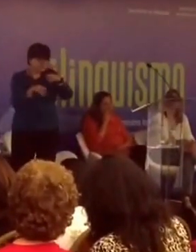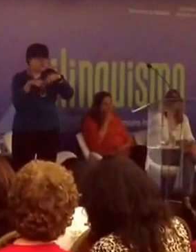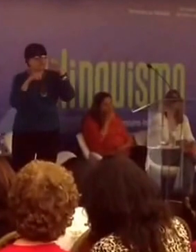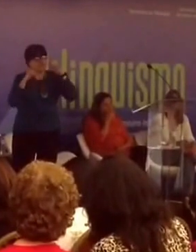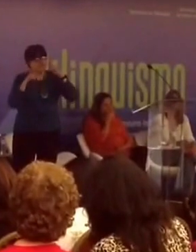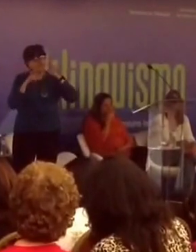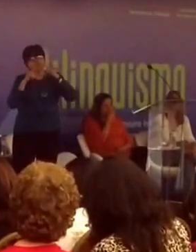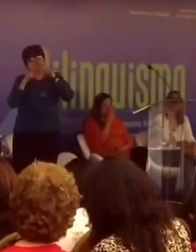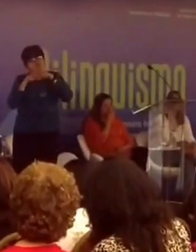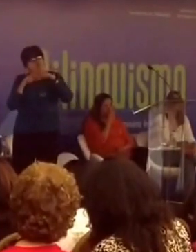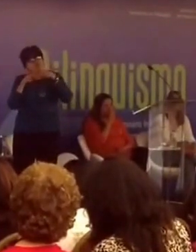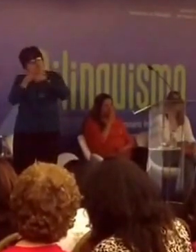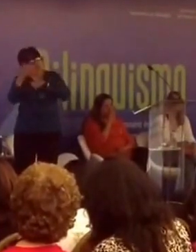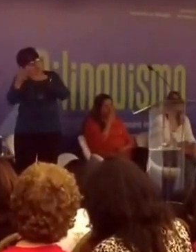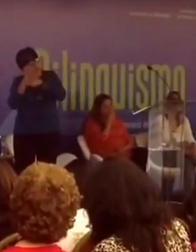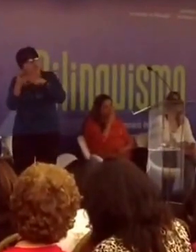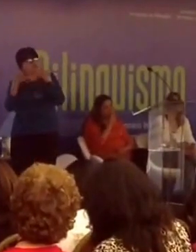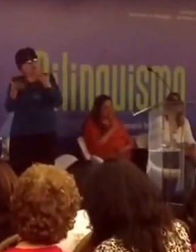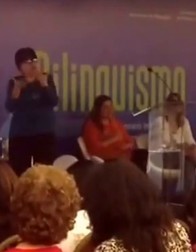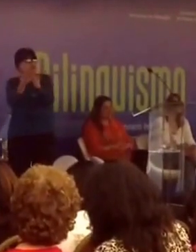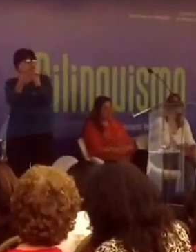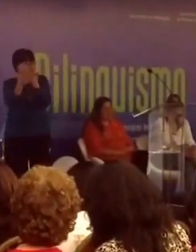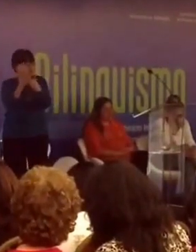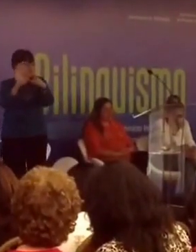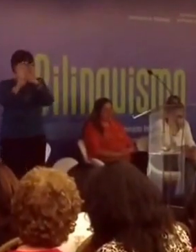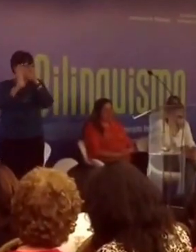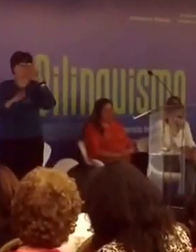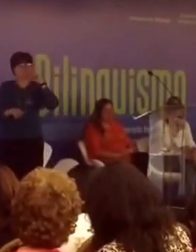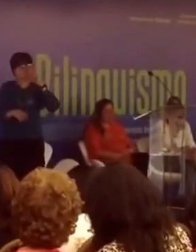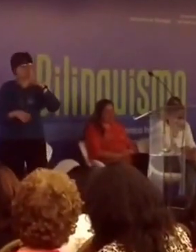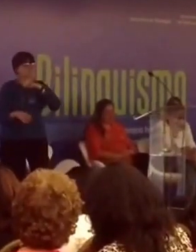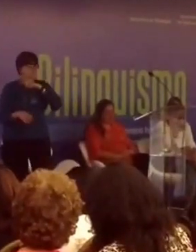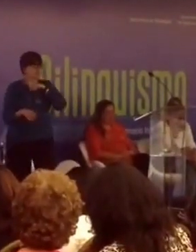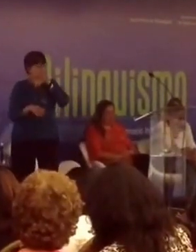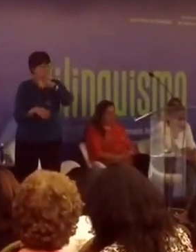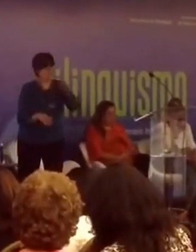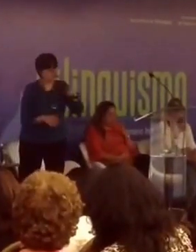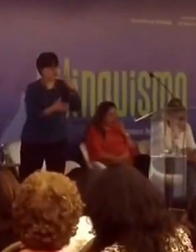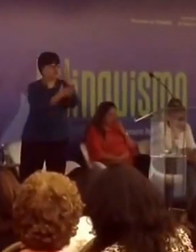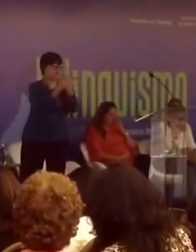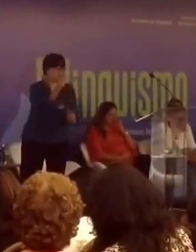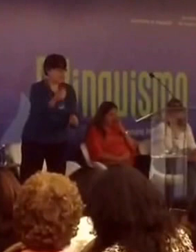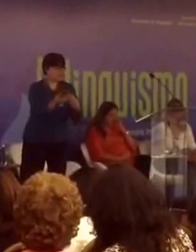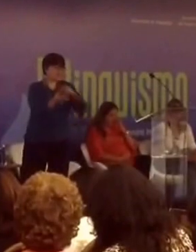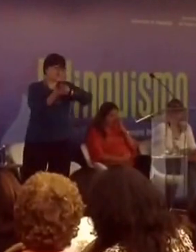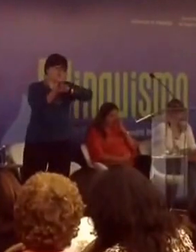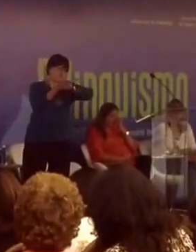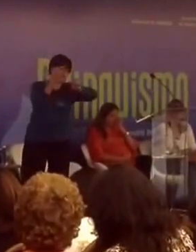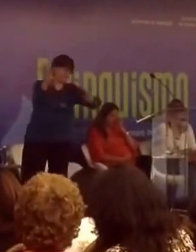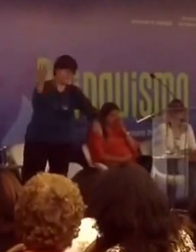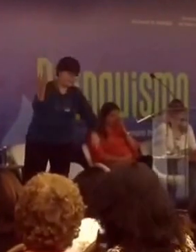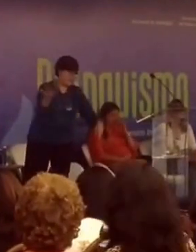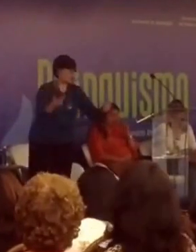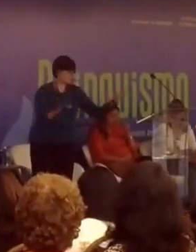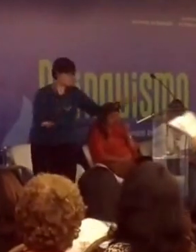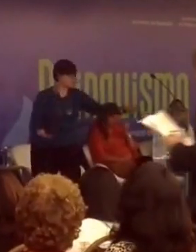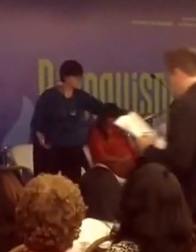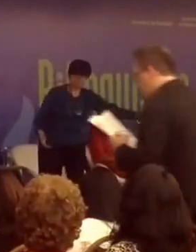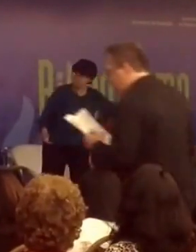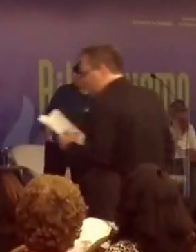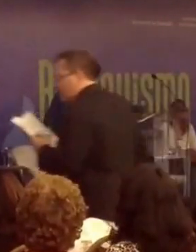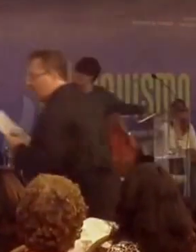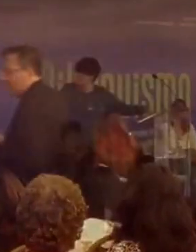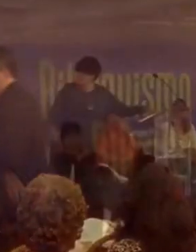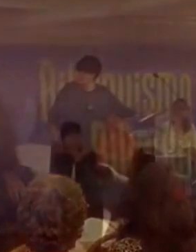surdos. Então, os surdos estão lutando até hoje por esse propósito, né? Por isso que os surdos lutam por essa